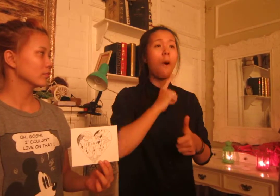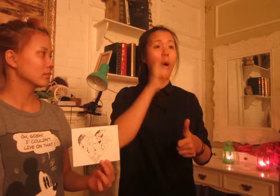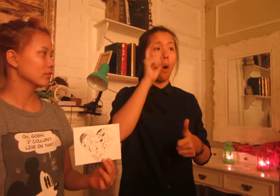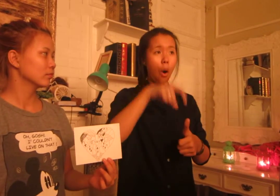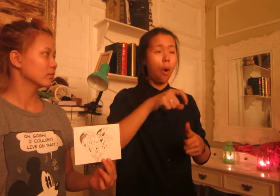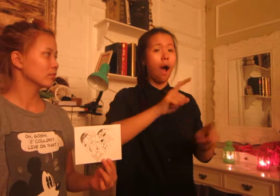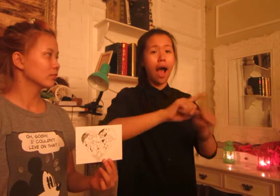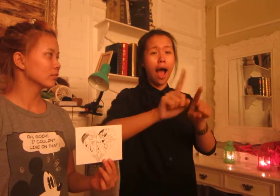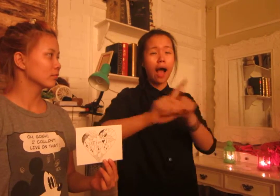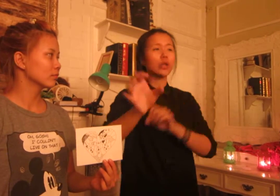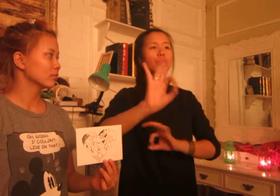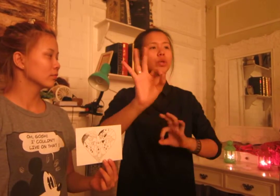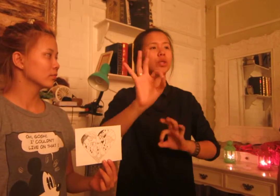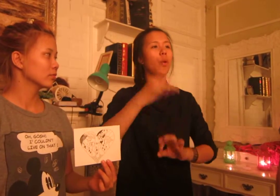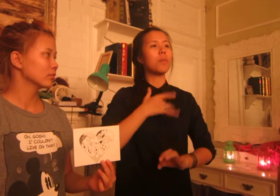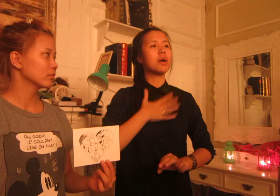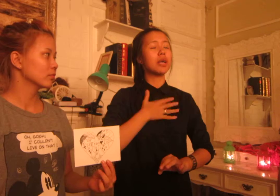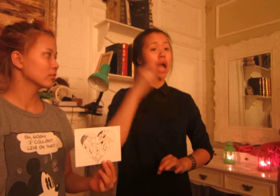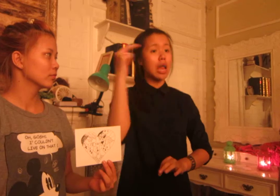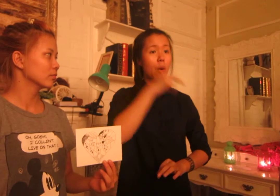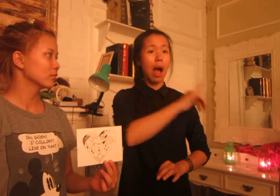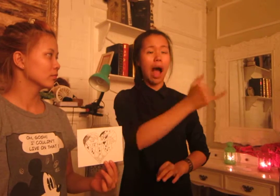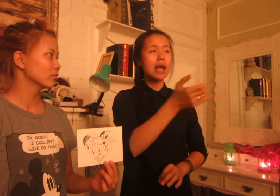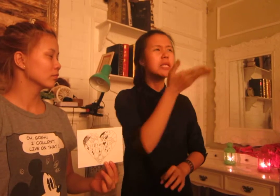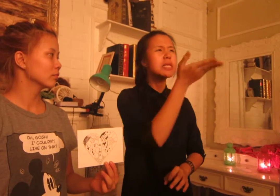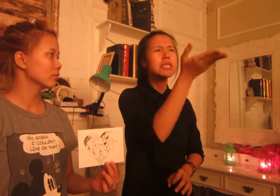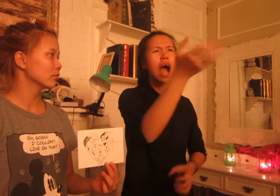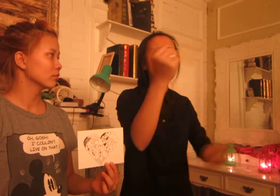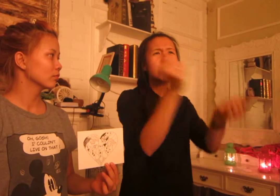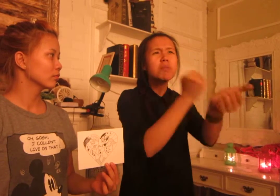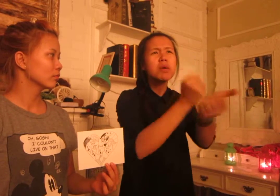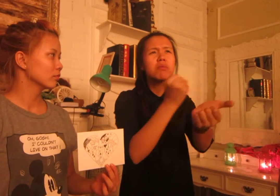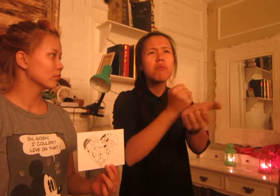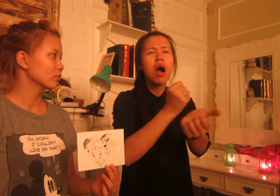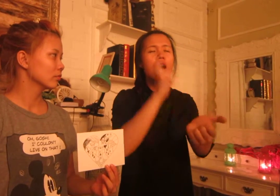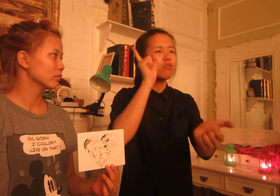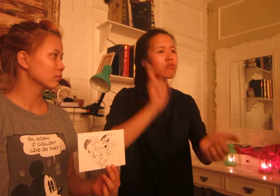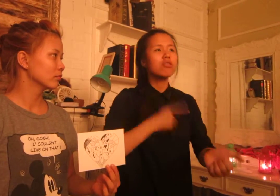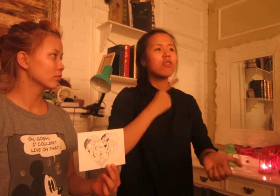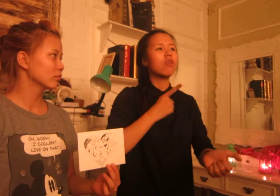thì các bạn hãy tự tạo ra công việc bằng chính khả năng của mình, không cần nhờ đến ai cả.